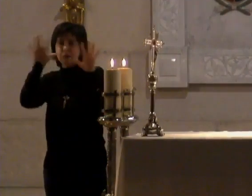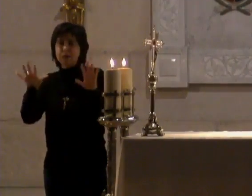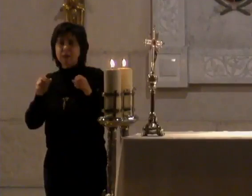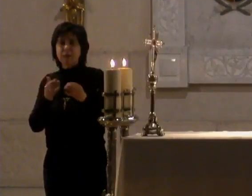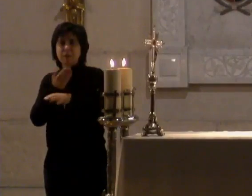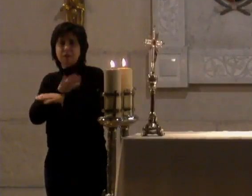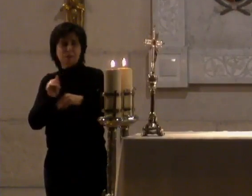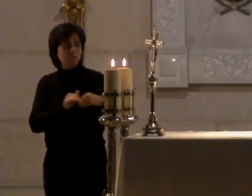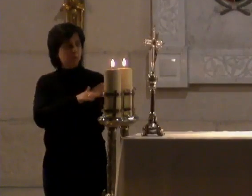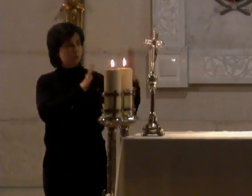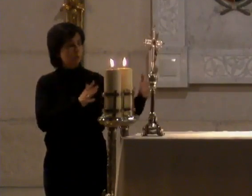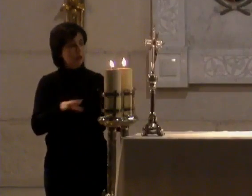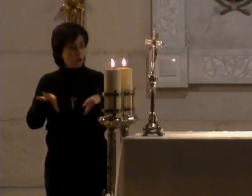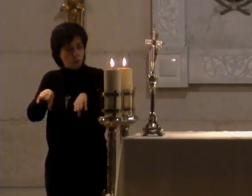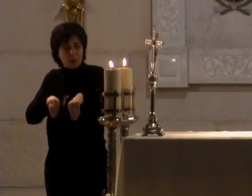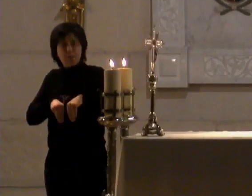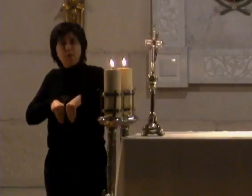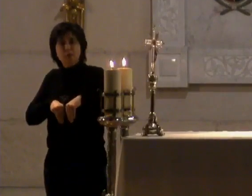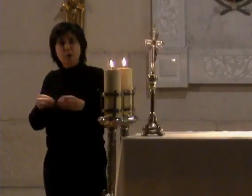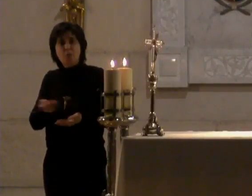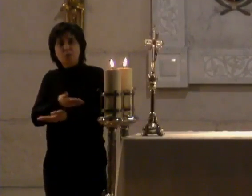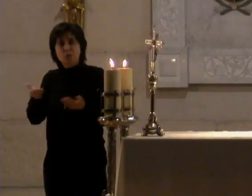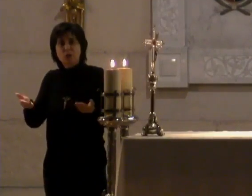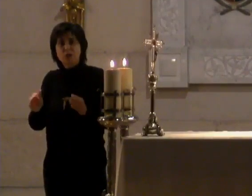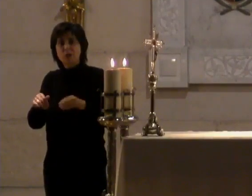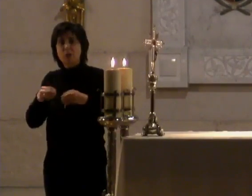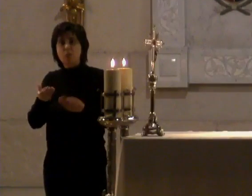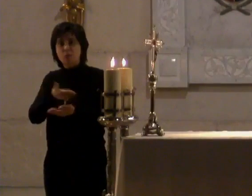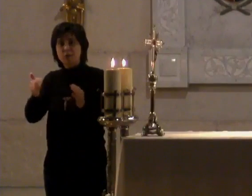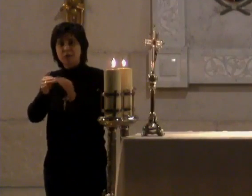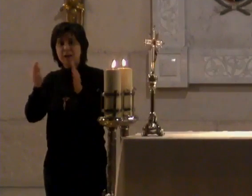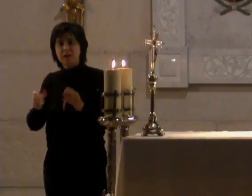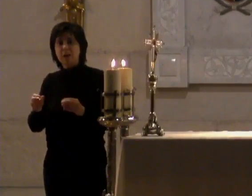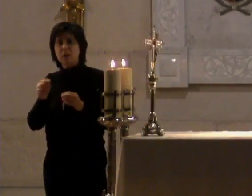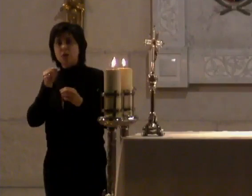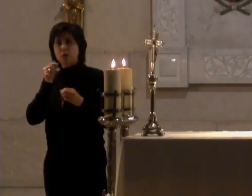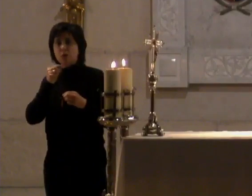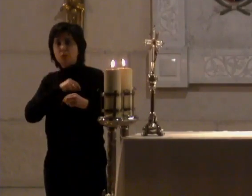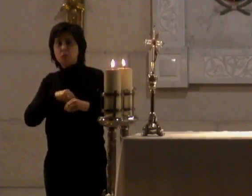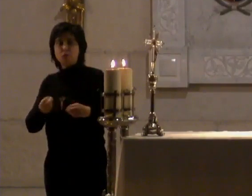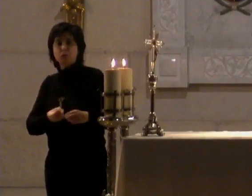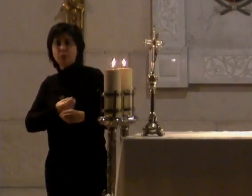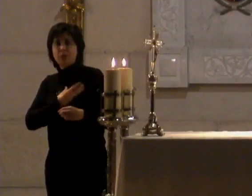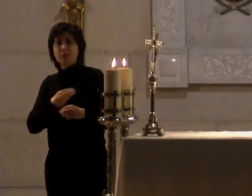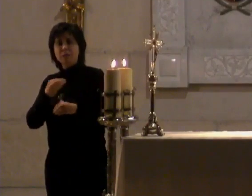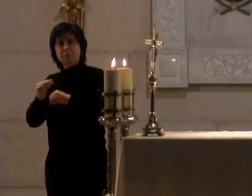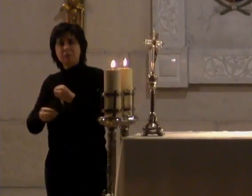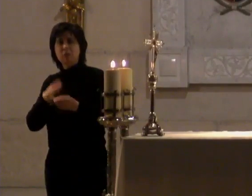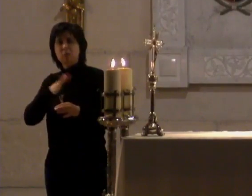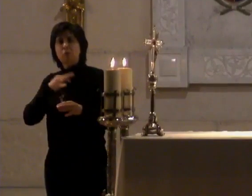altar. Acojámosle. Vosotros, desde vuestras casas, desde una comunión espiritual, ¿qué podéis